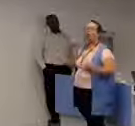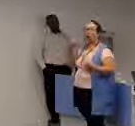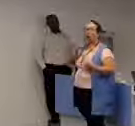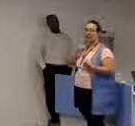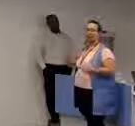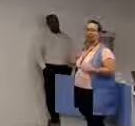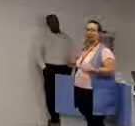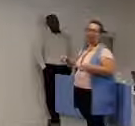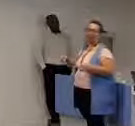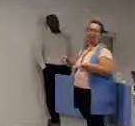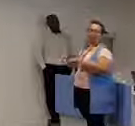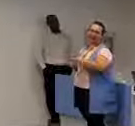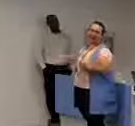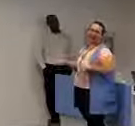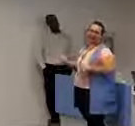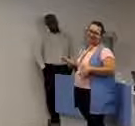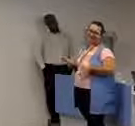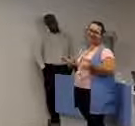para trás.